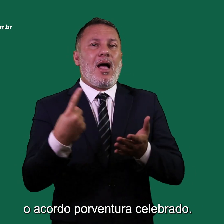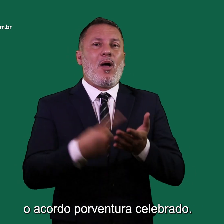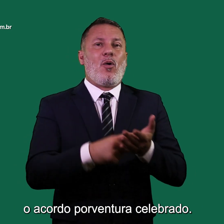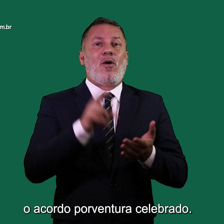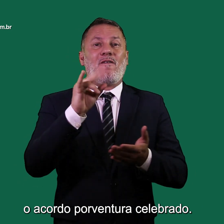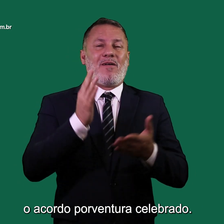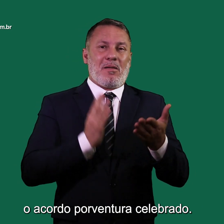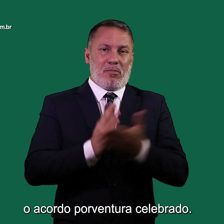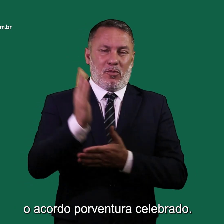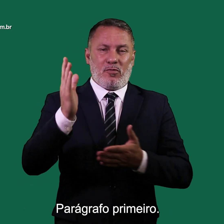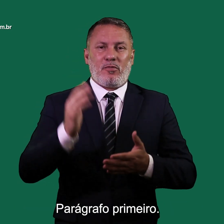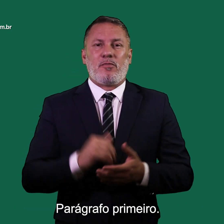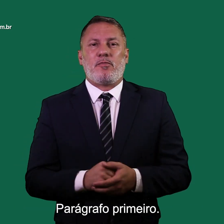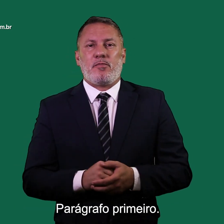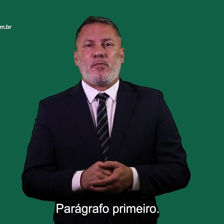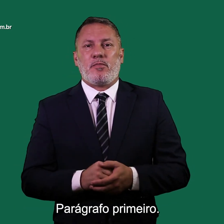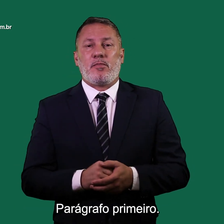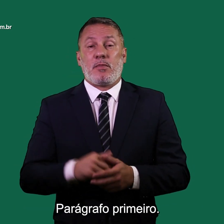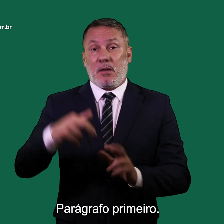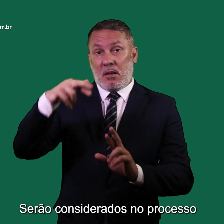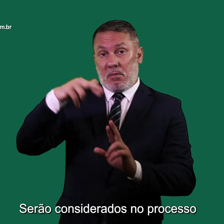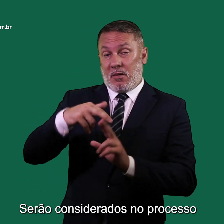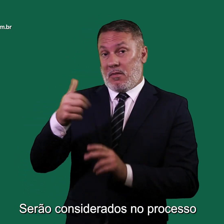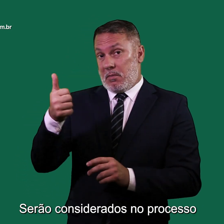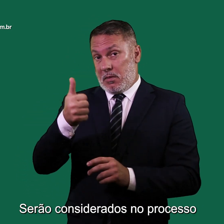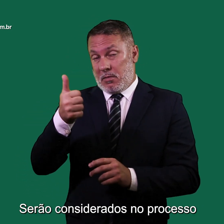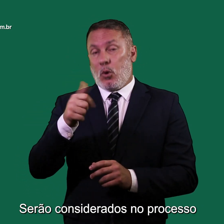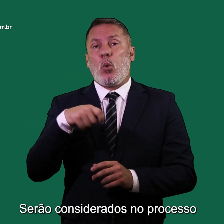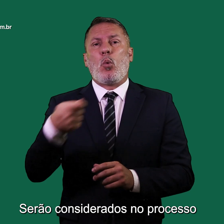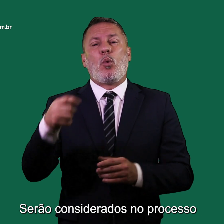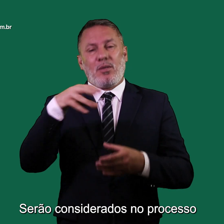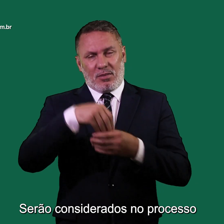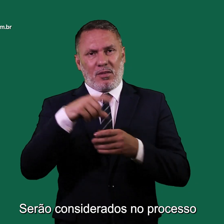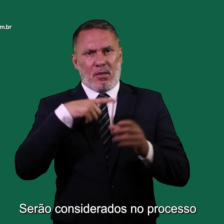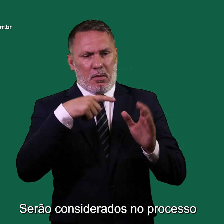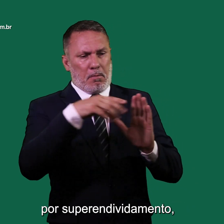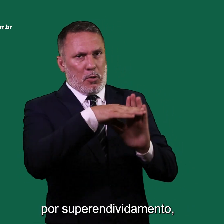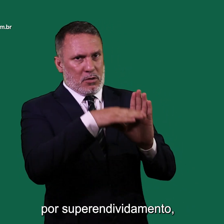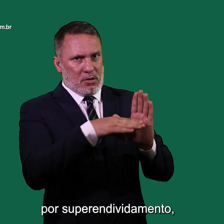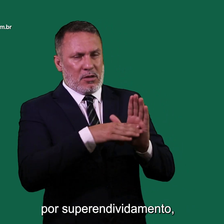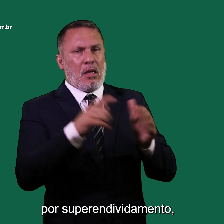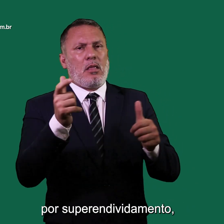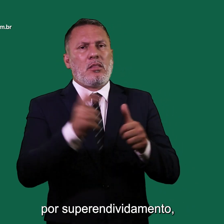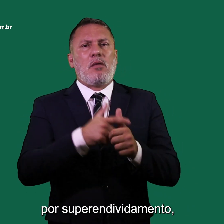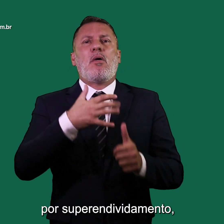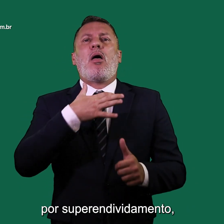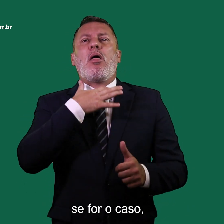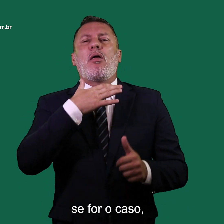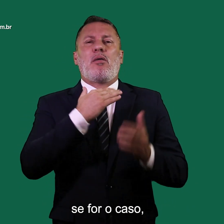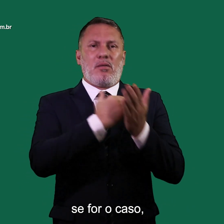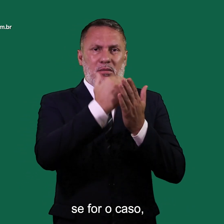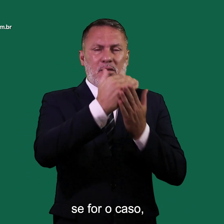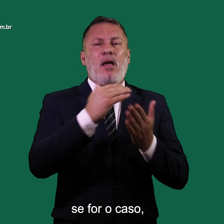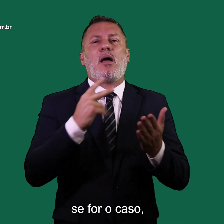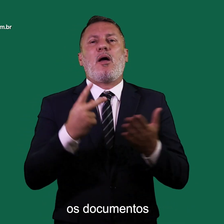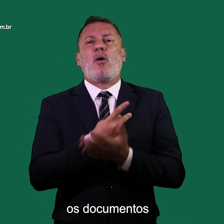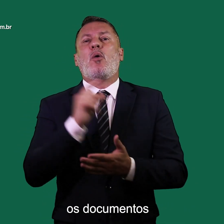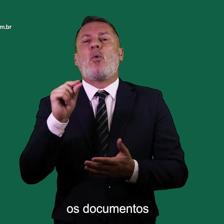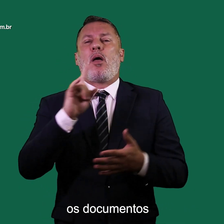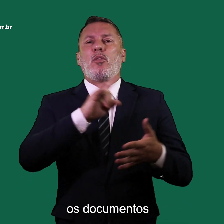porventura celebrado. Parágrafo 1º. Serão considerados no processo por superendividamento, se for o caso, os